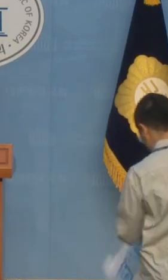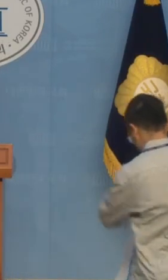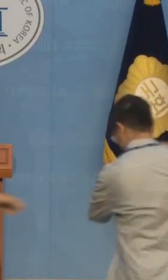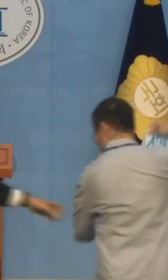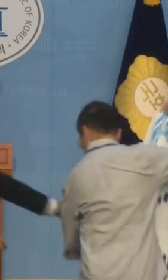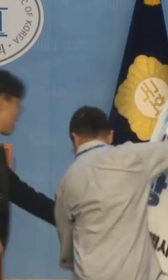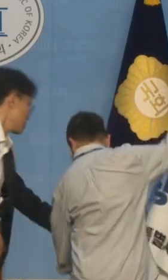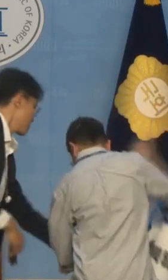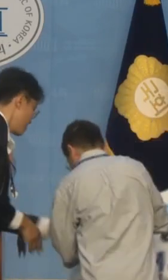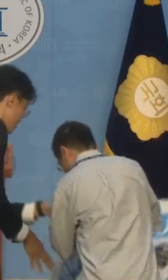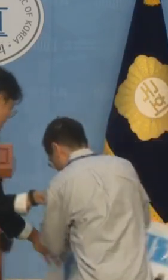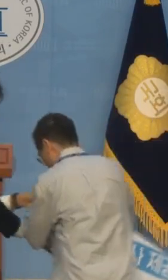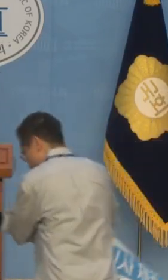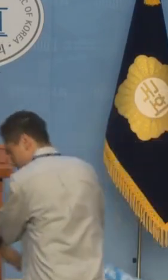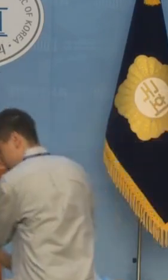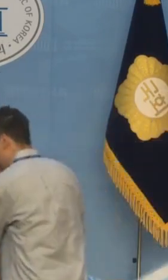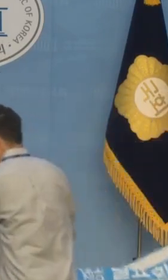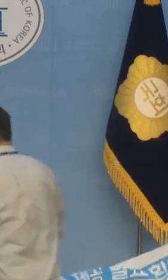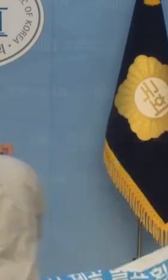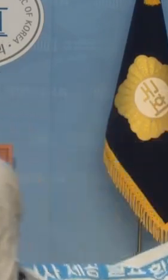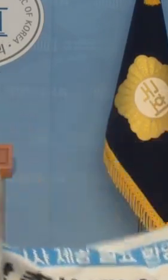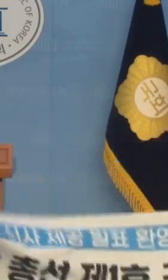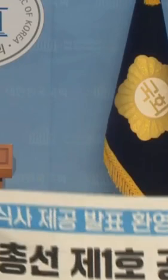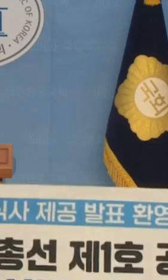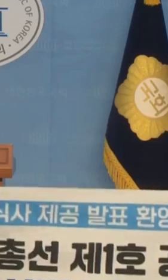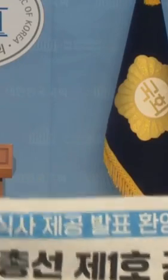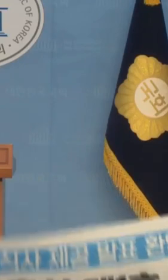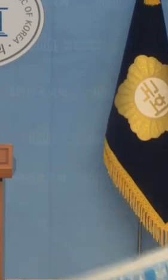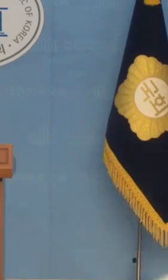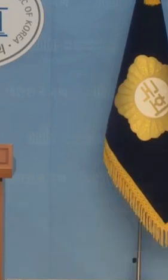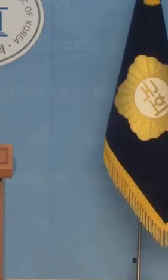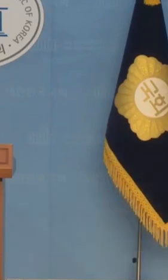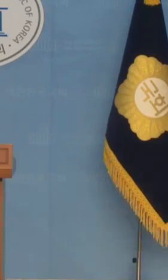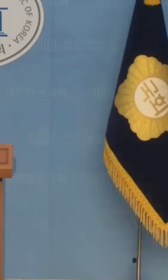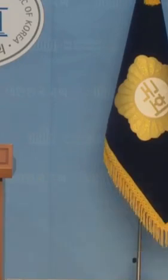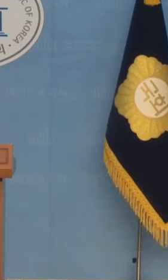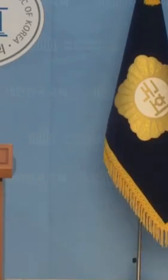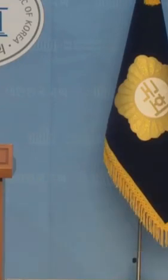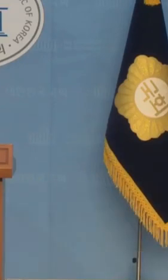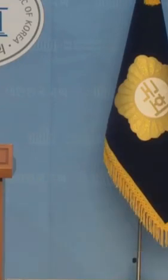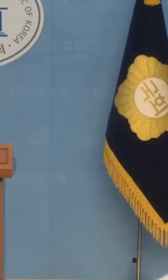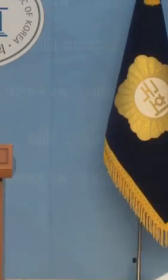의원들이 찍은 거 보내주세요. 네, 의원들이 찍은 거 있으니까.